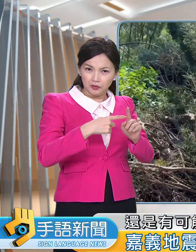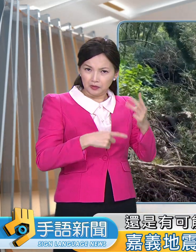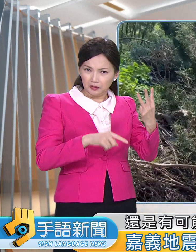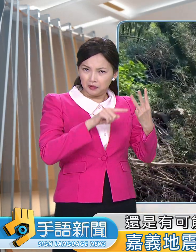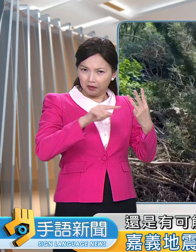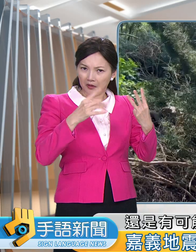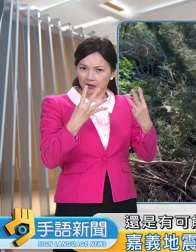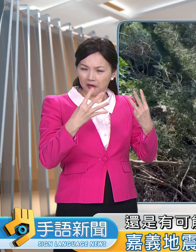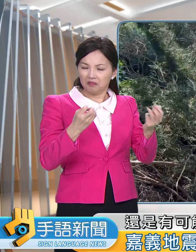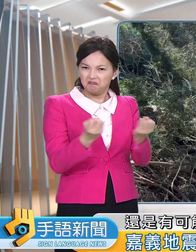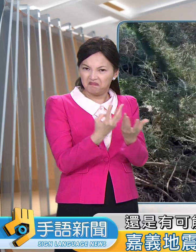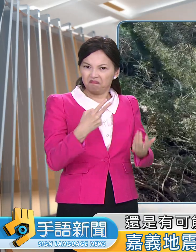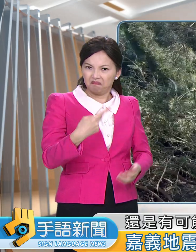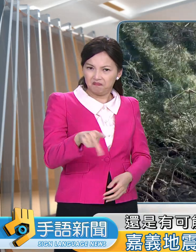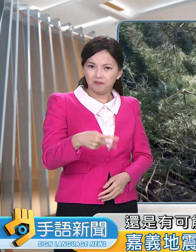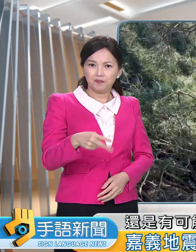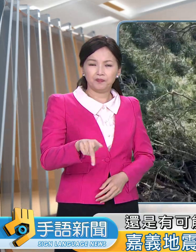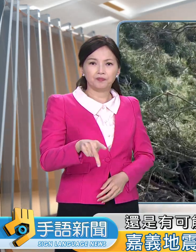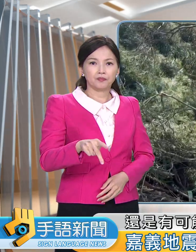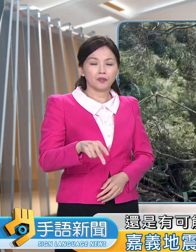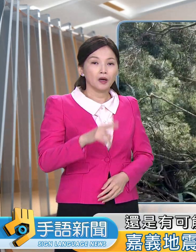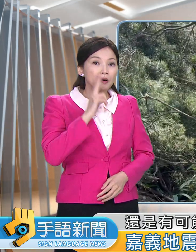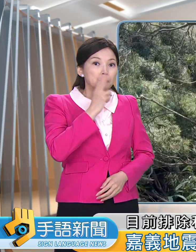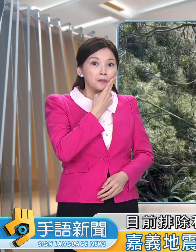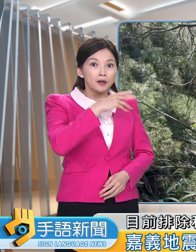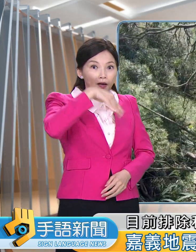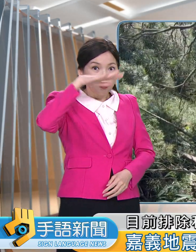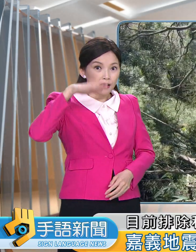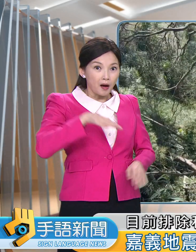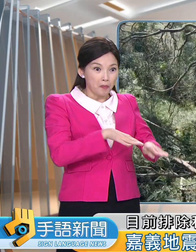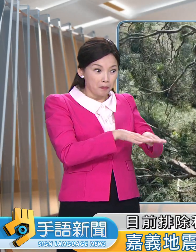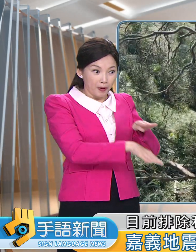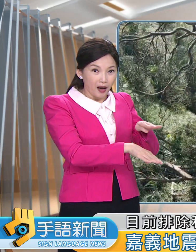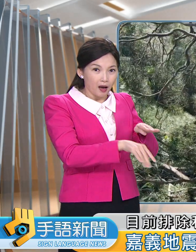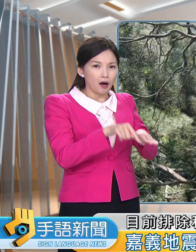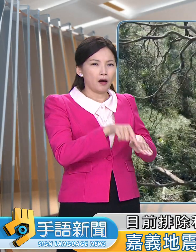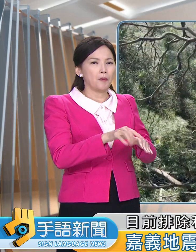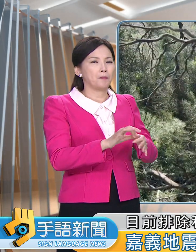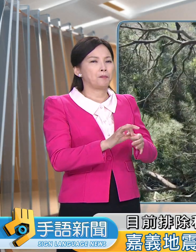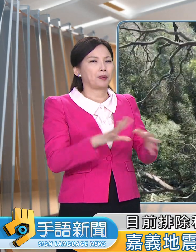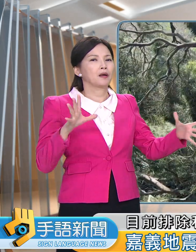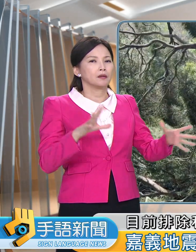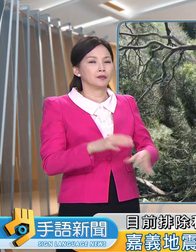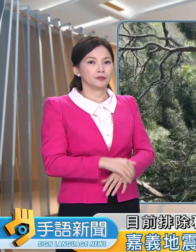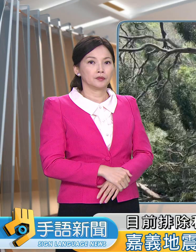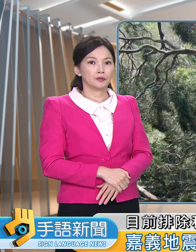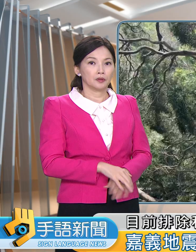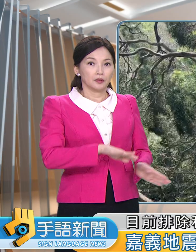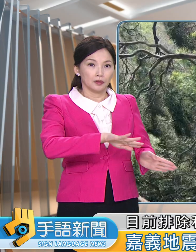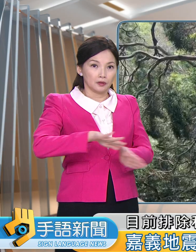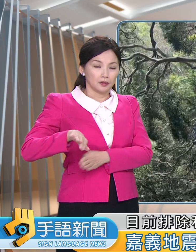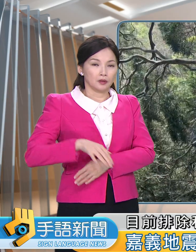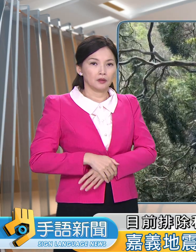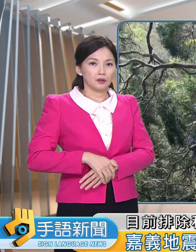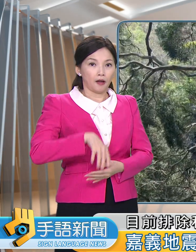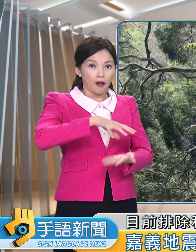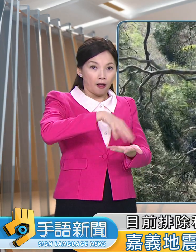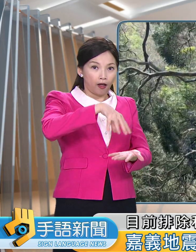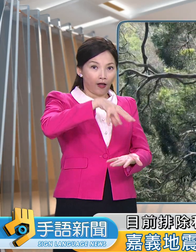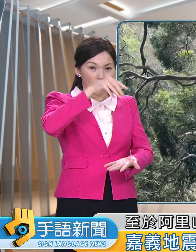3到4的地震发生。目前排除和眉山断层有关联。至于阿